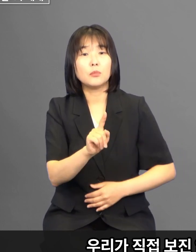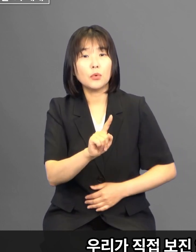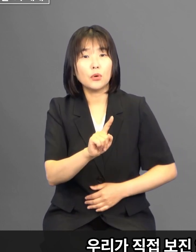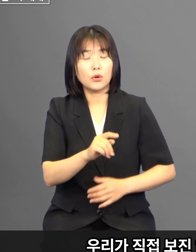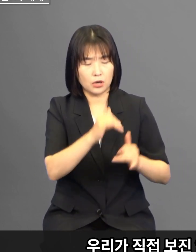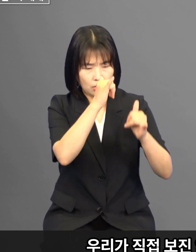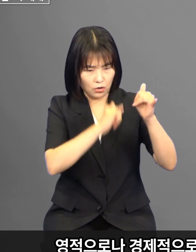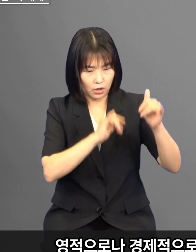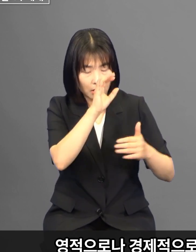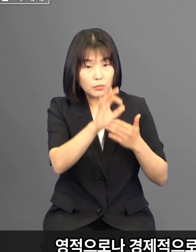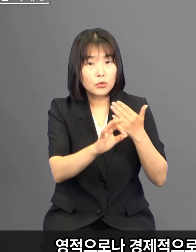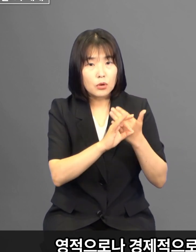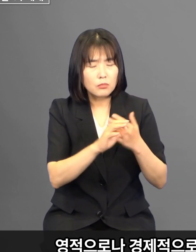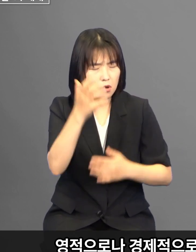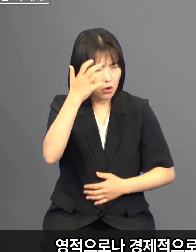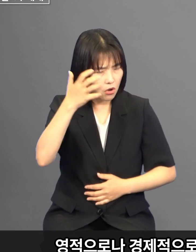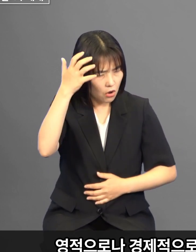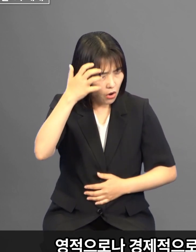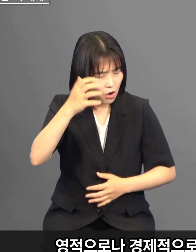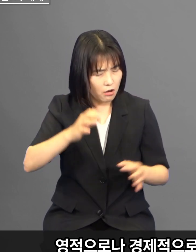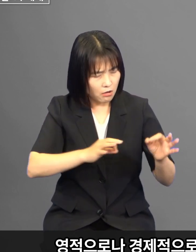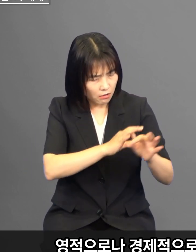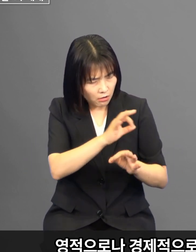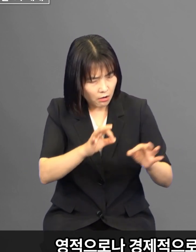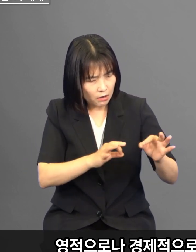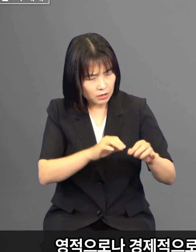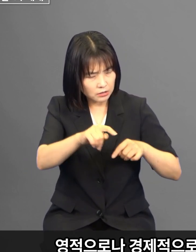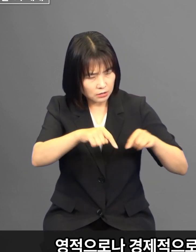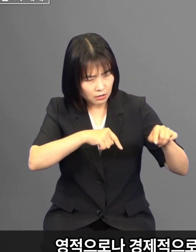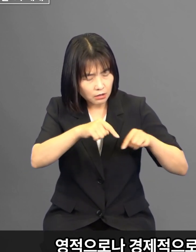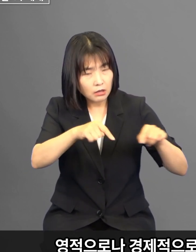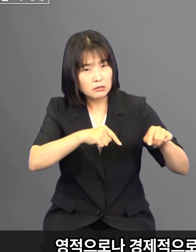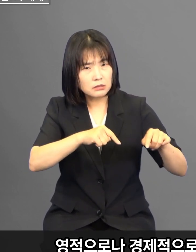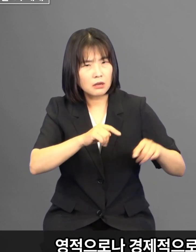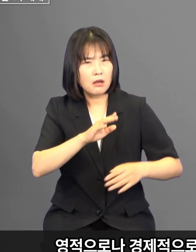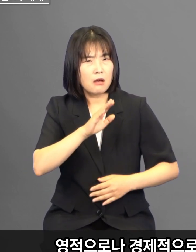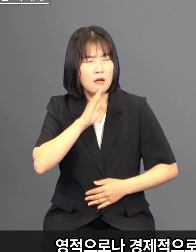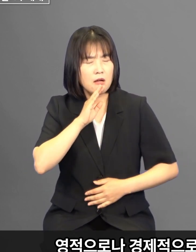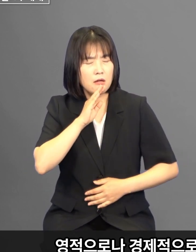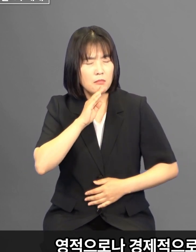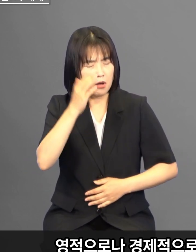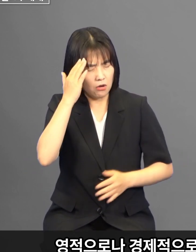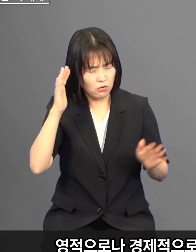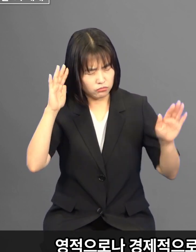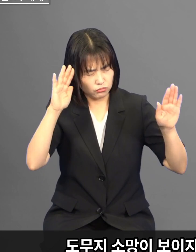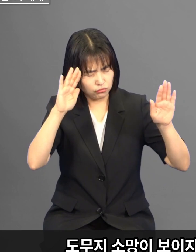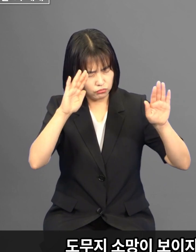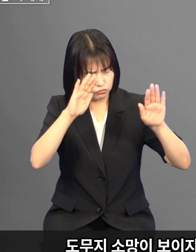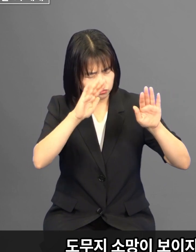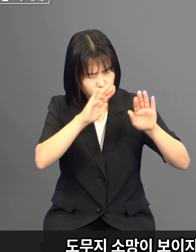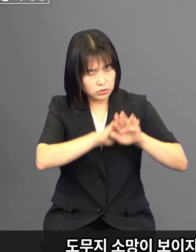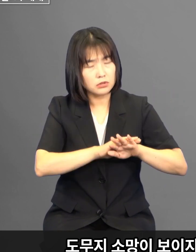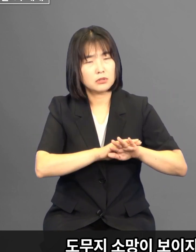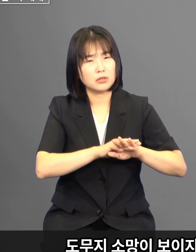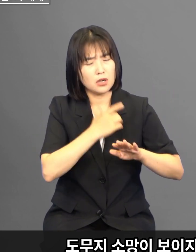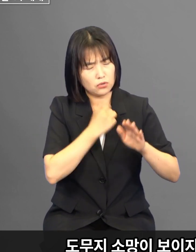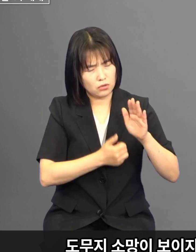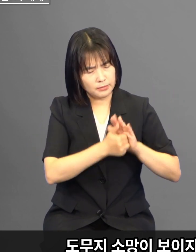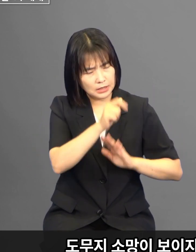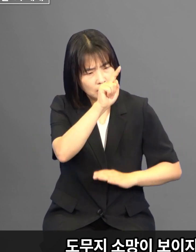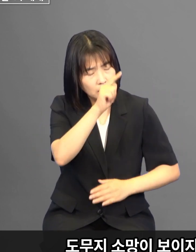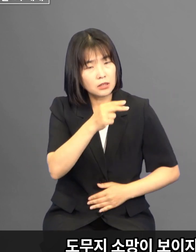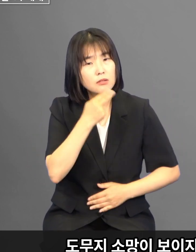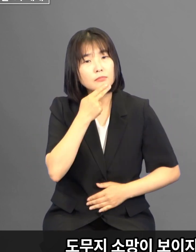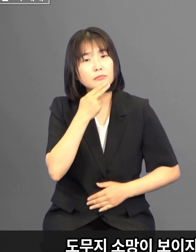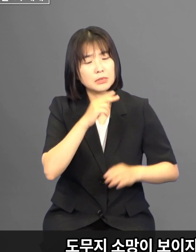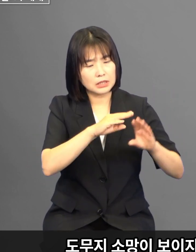기록에 의하면 영적으로나 경제적으로나 정치적으로나 굉장히 암울했던, 도무지 소망이 보이지 않았던